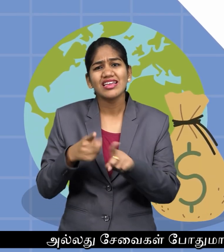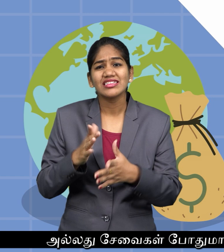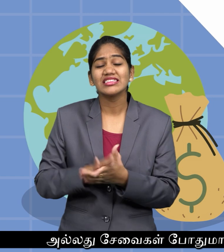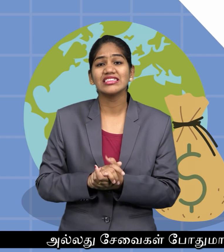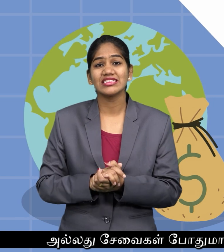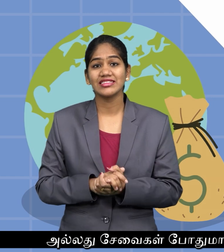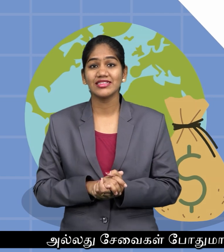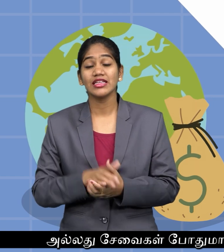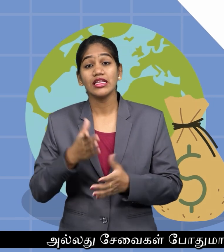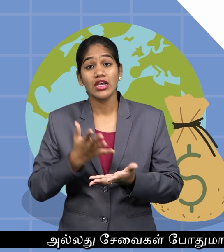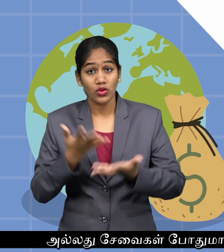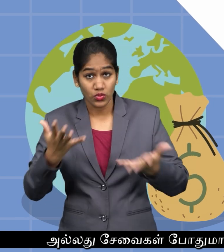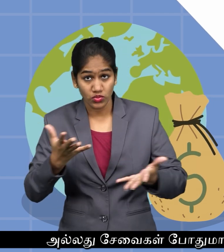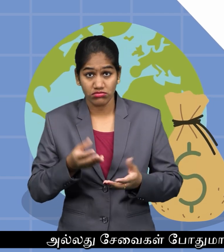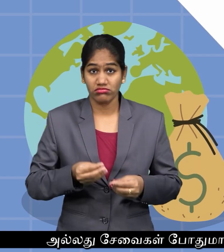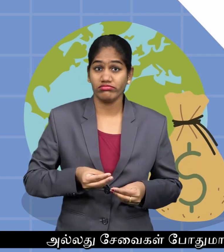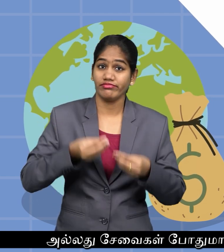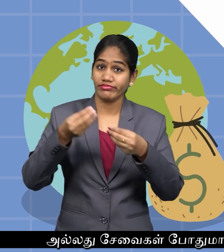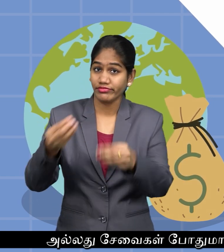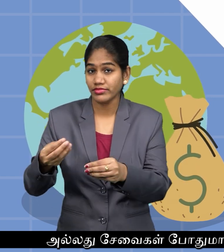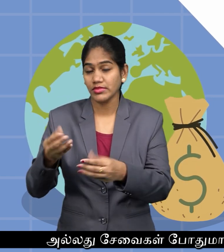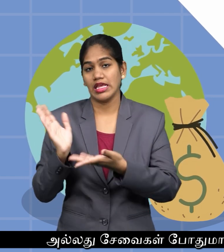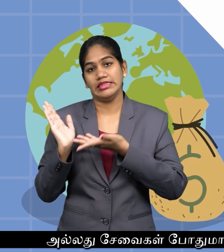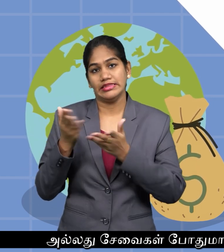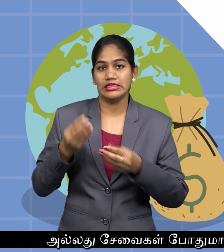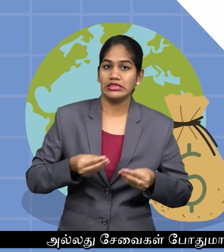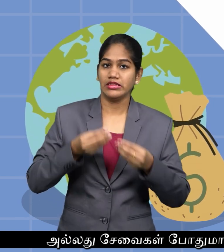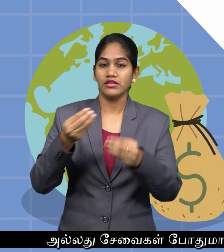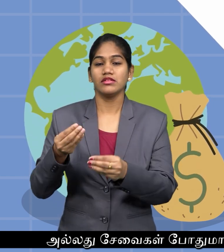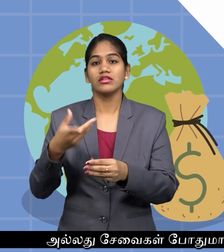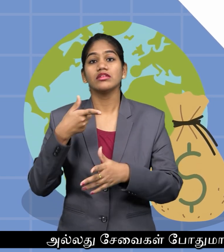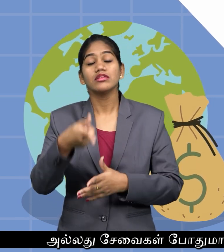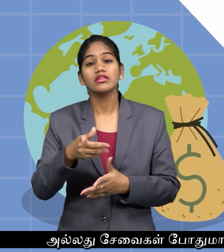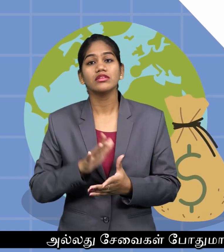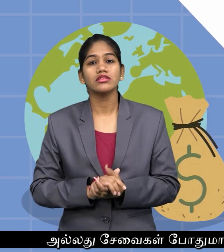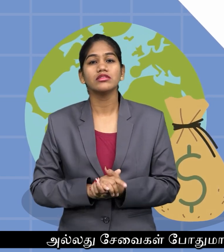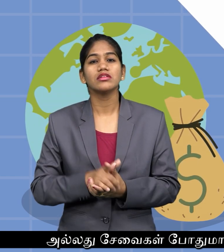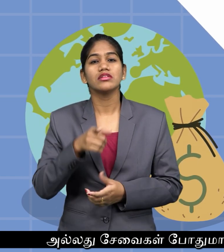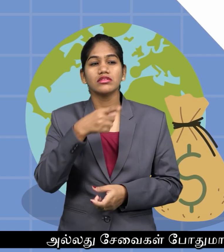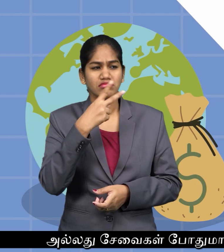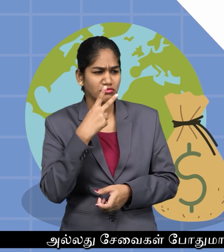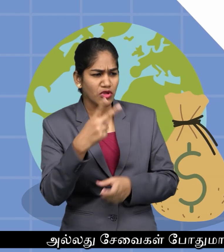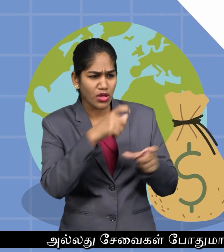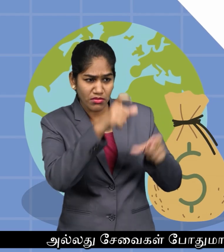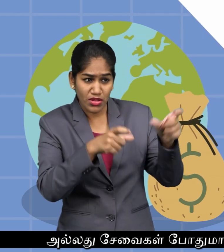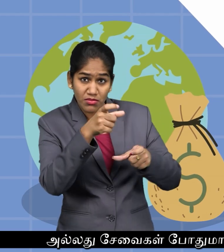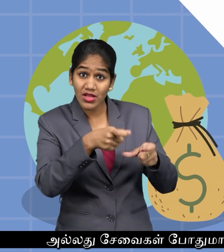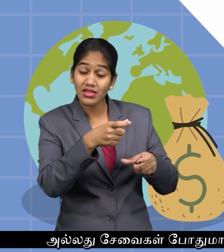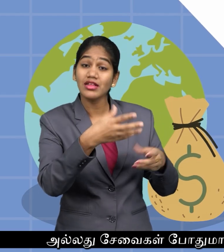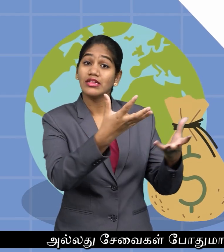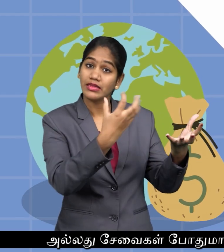அல்லது சேவைகள் போதுமான வாங்குபவர்களை கண்டுபிடிக்குமா.